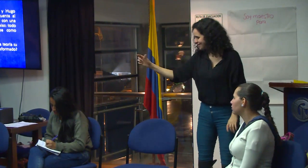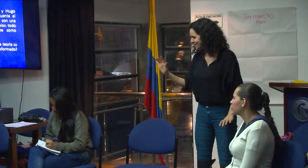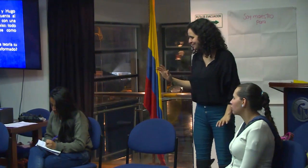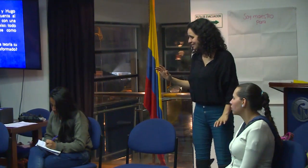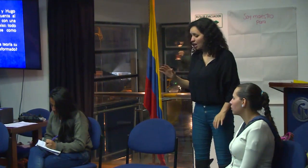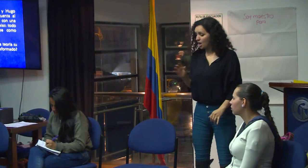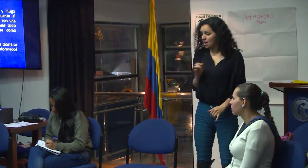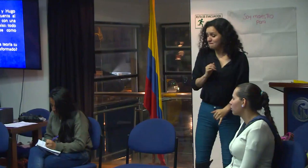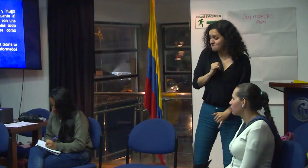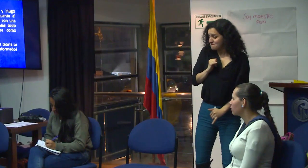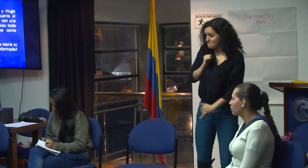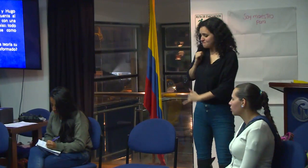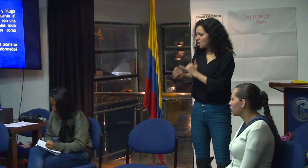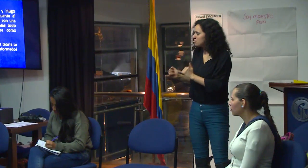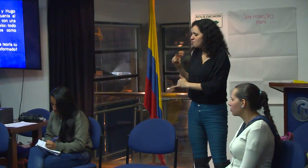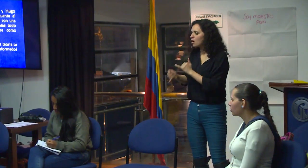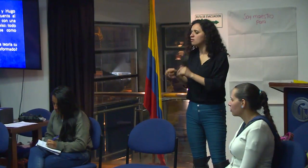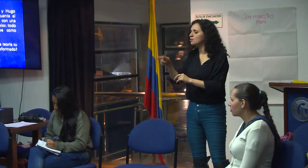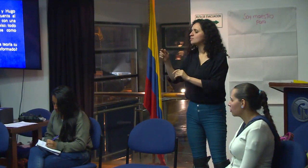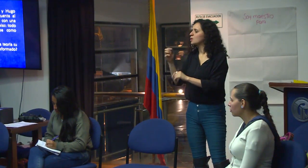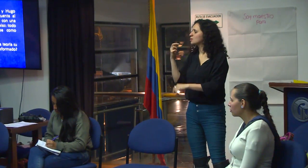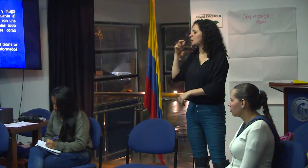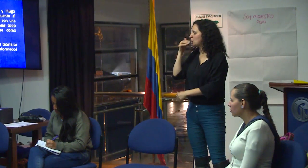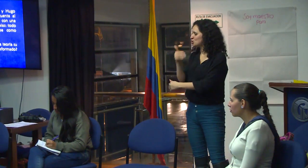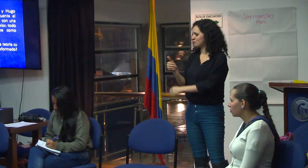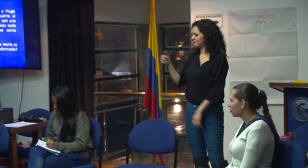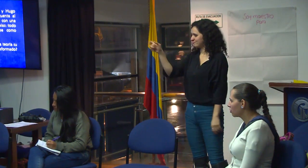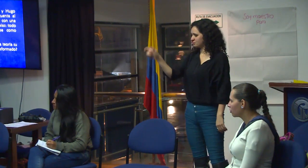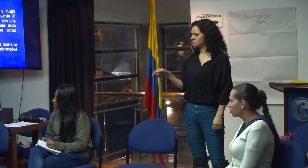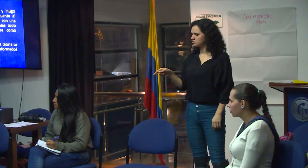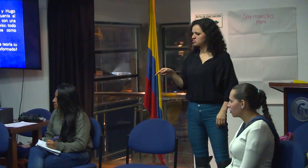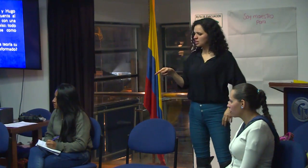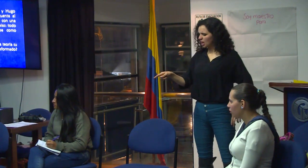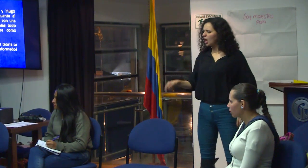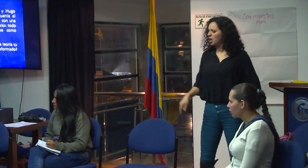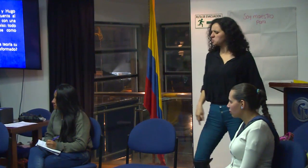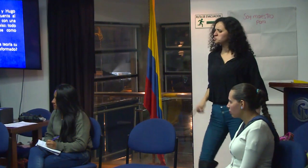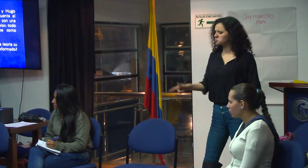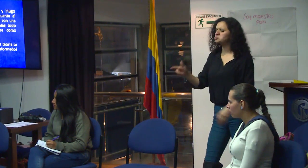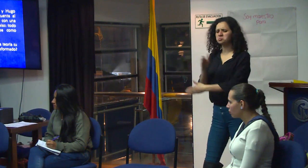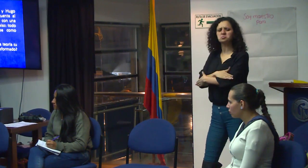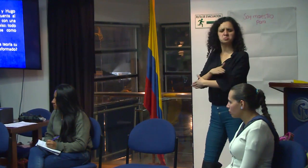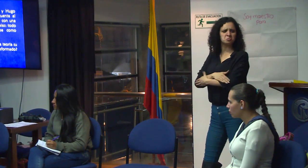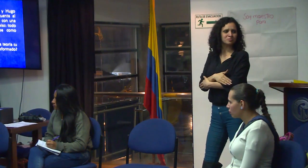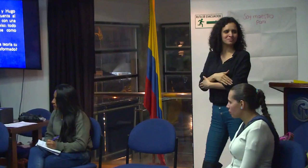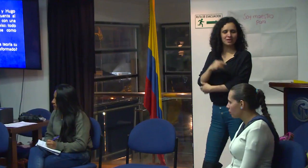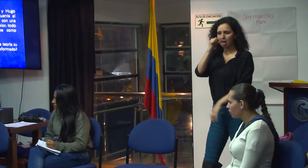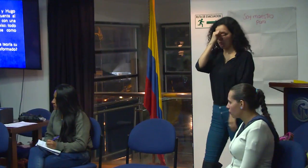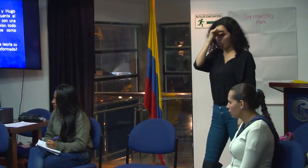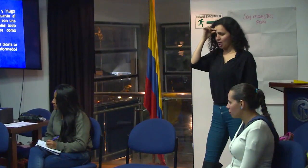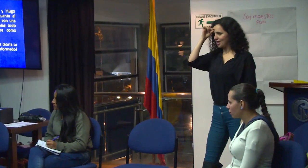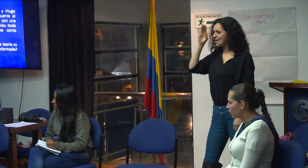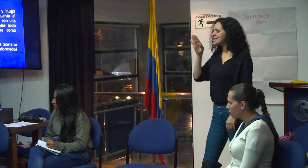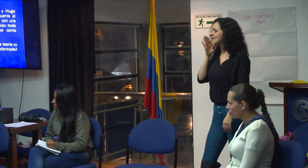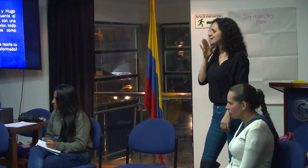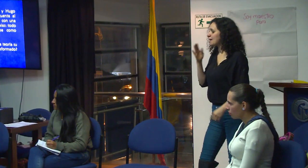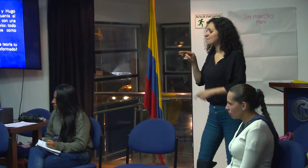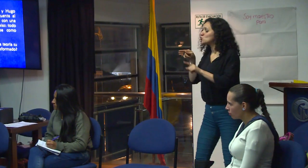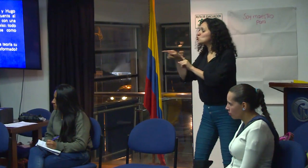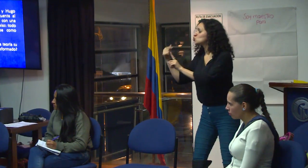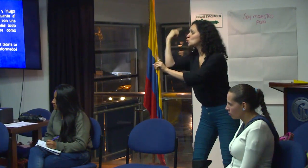final aparece un niño y dice, él sí es aplicado. Y al frente aparece el rostro de la maestra